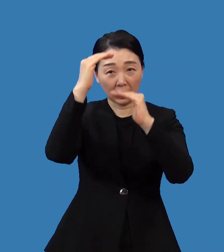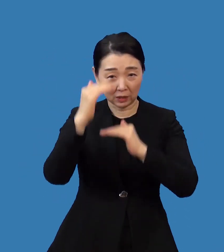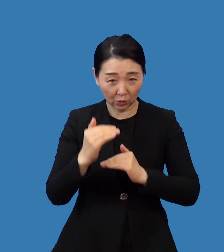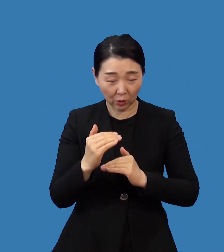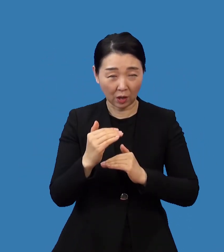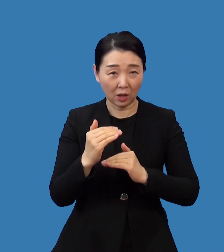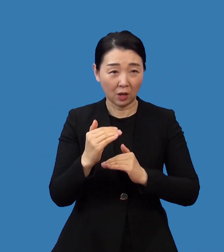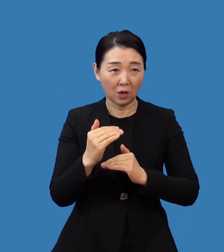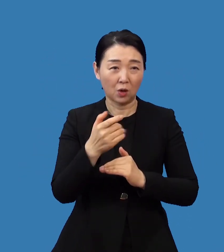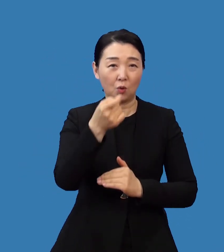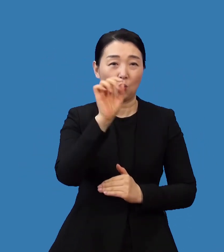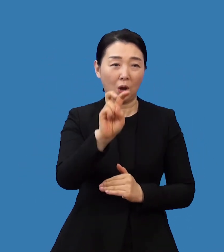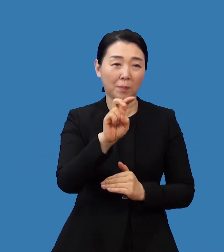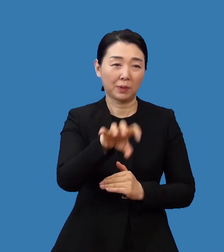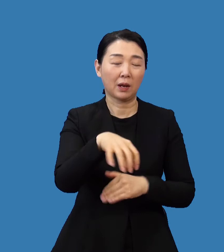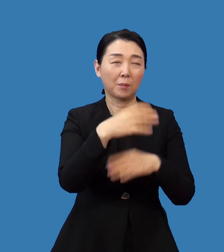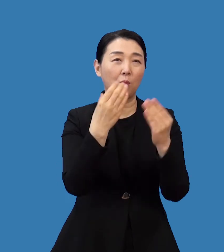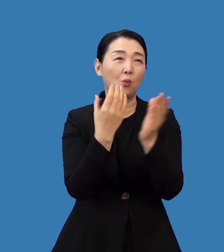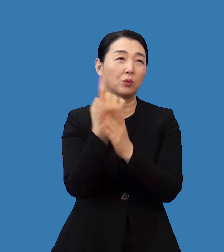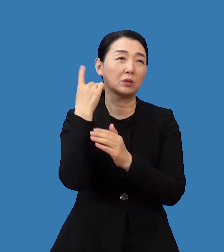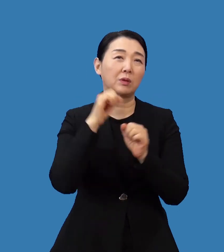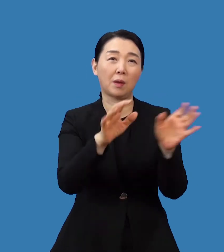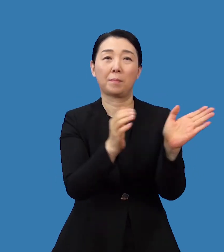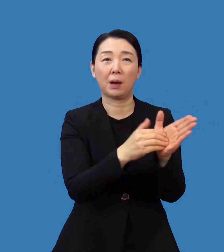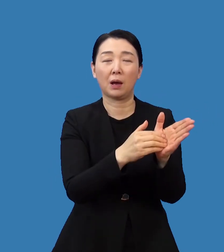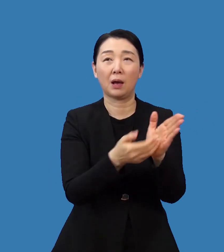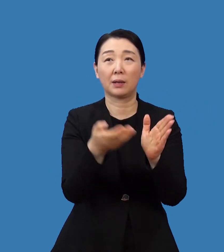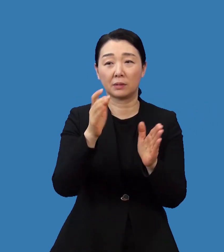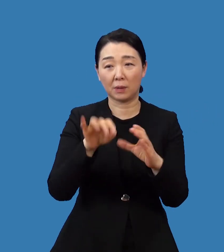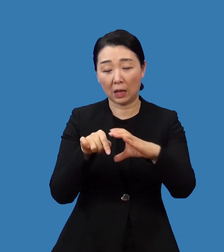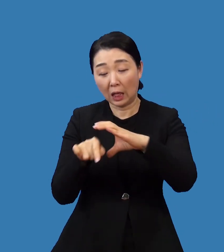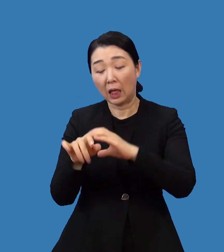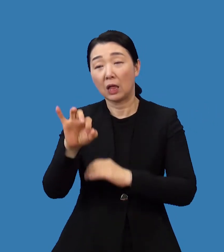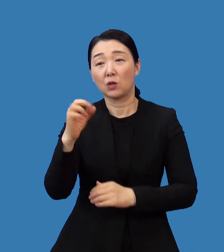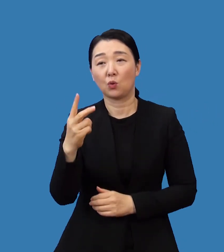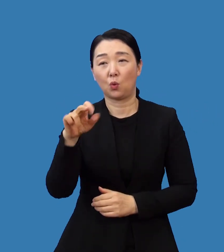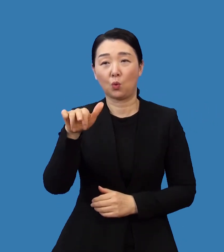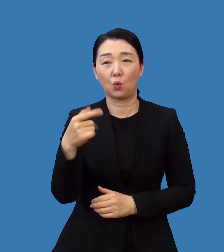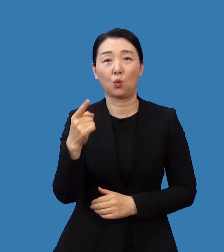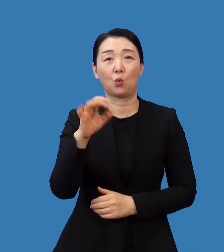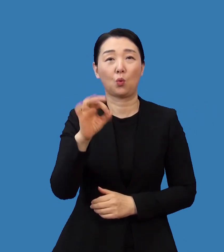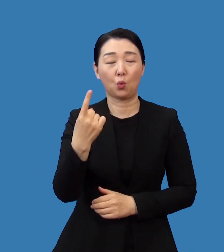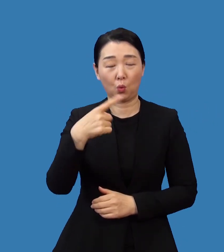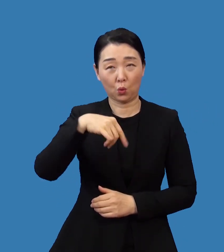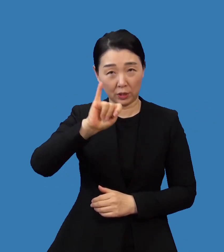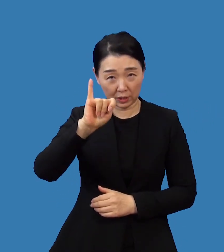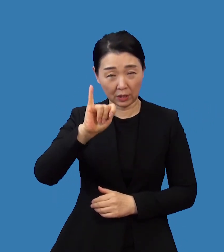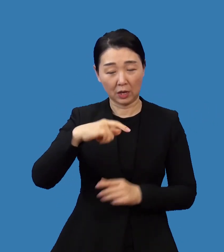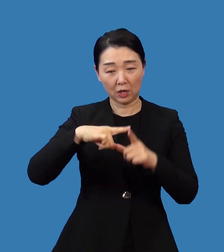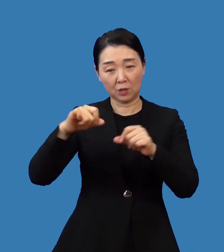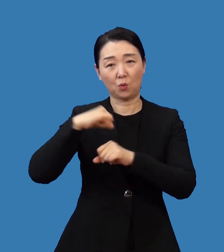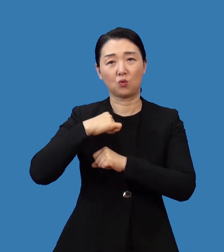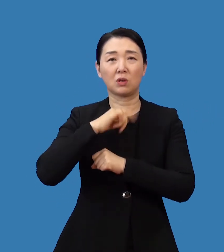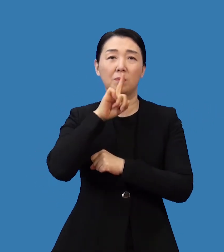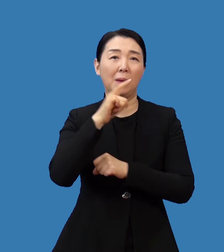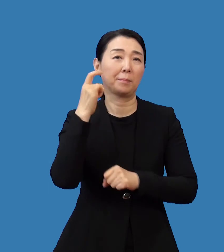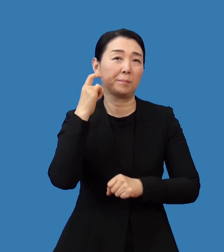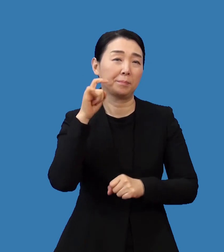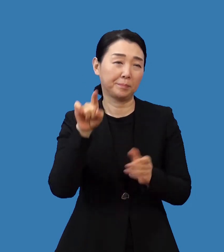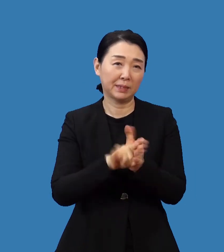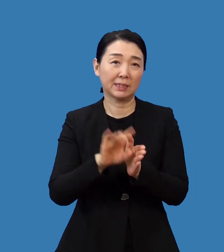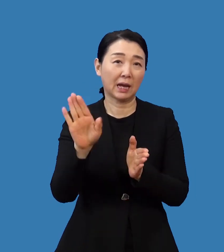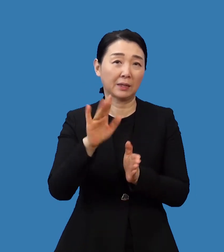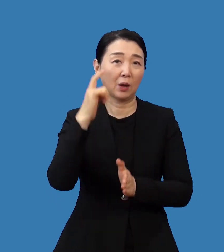전체에 전해졌습니다. 그런데 요코이라는 일본 군인은 그 말을 믿지 않았어요.